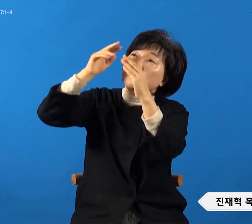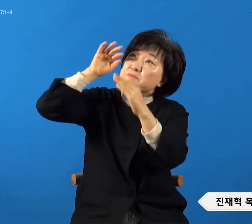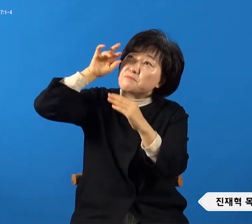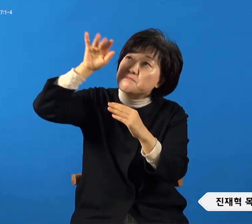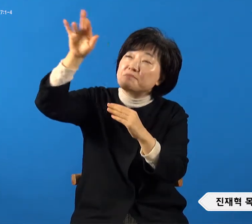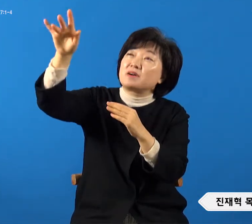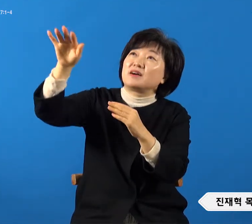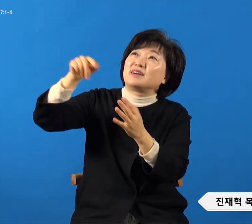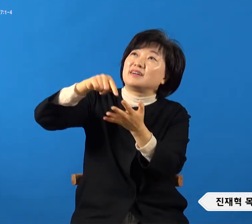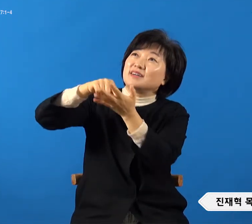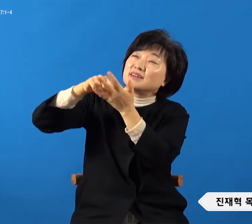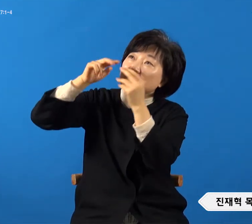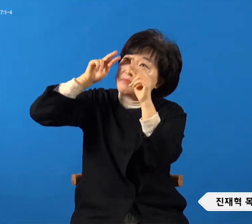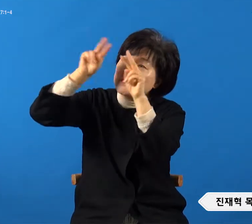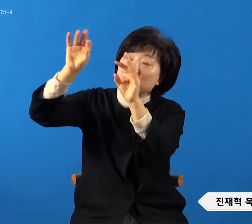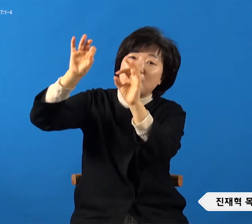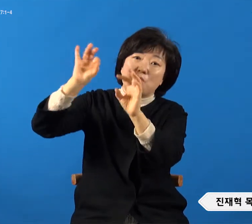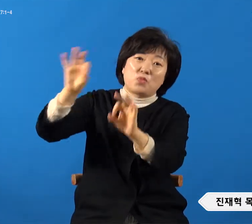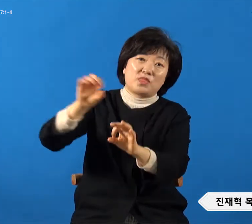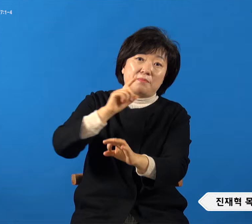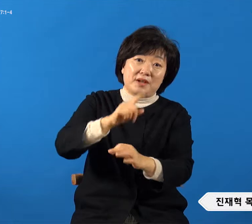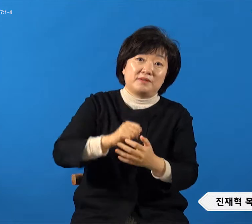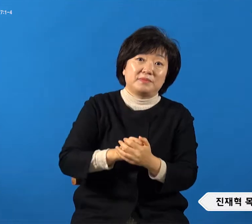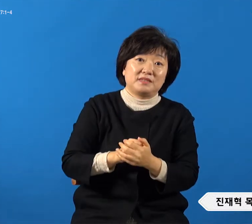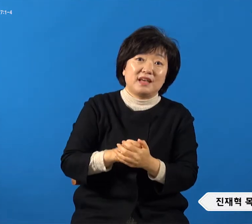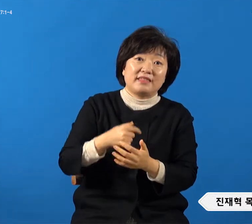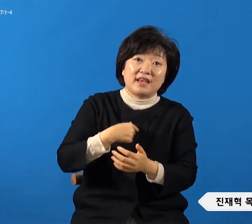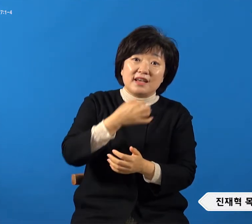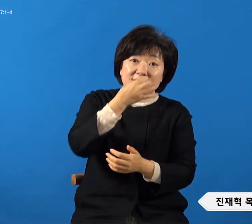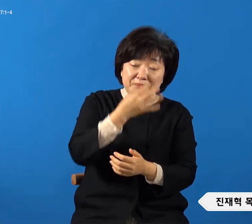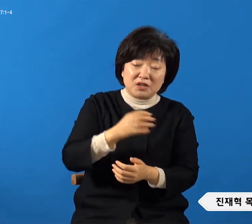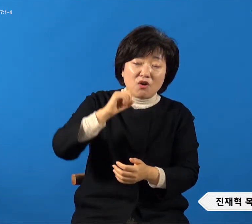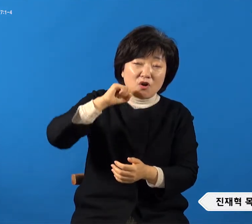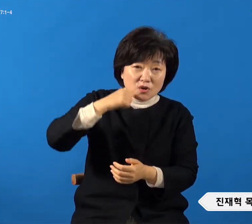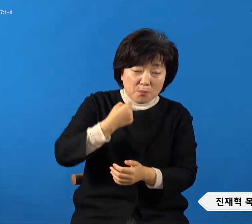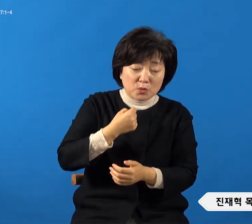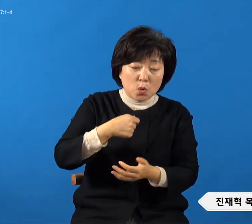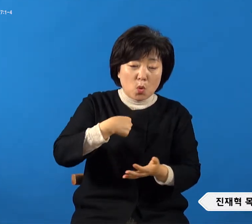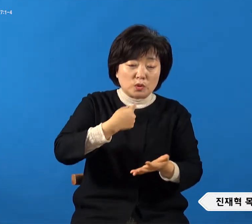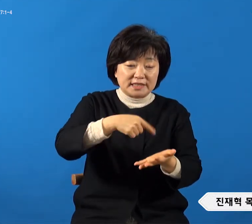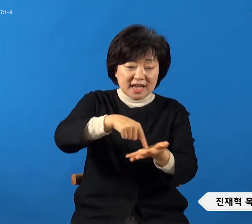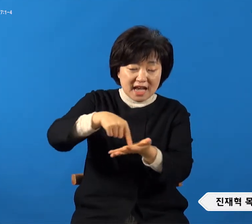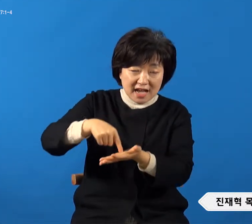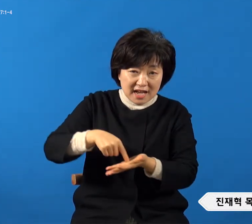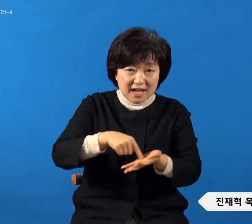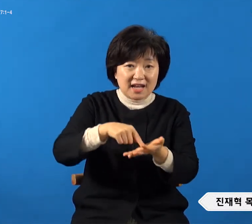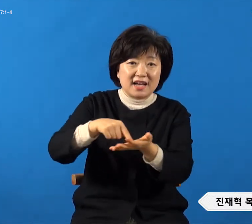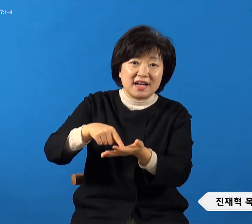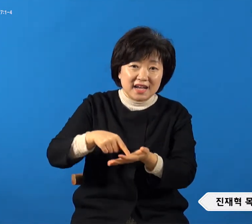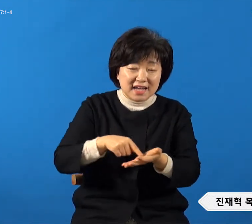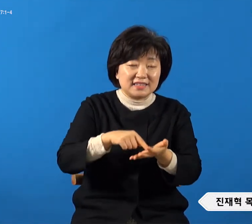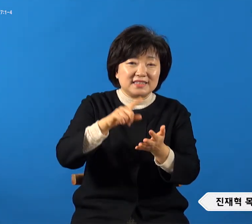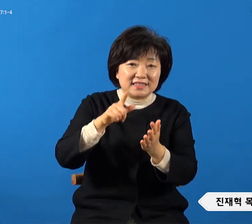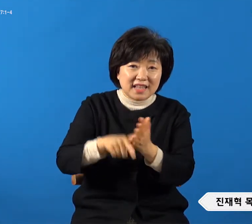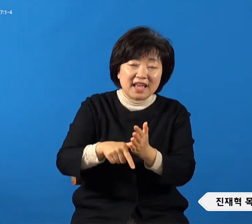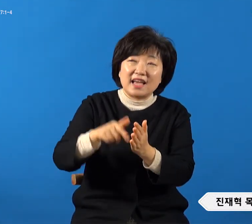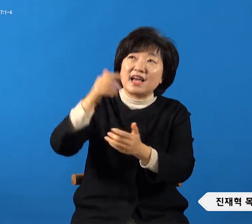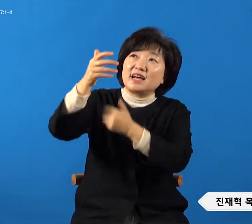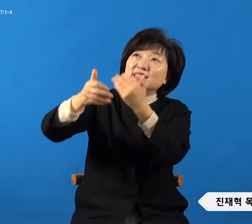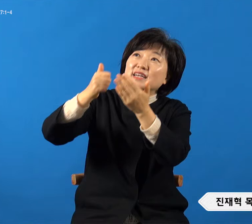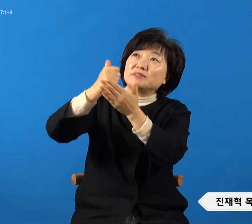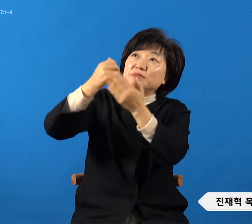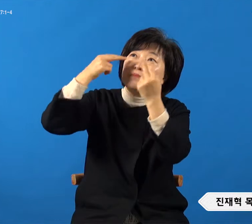전을 사모한다 라고 말씀합니다. 그것이 내가 힘들고 어렵고 혼자 있고 외로움 가운데